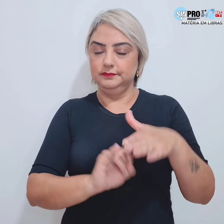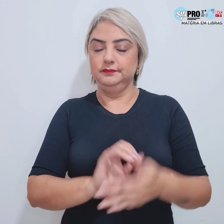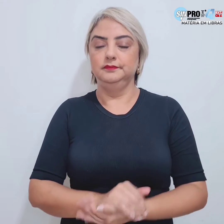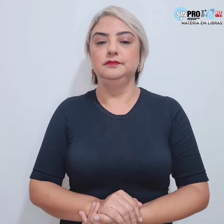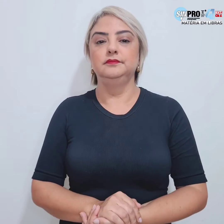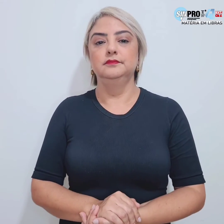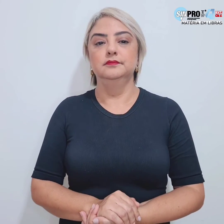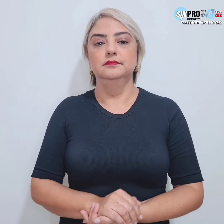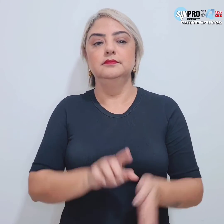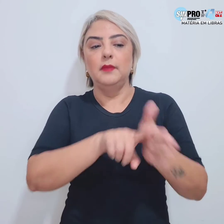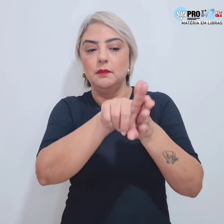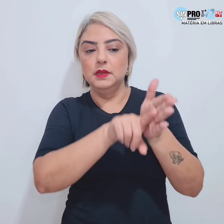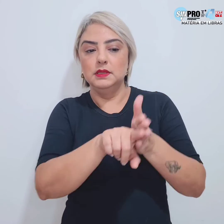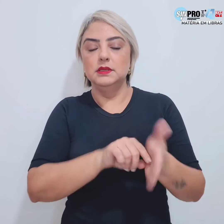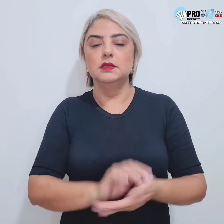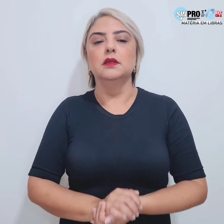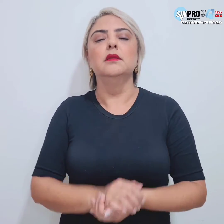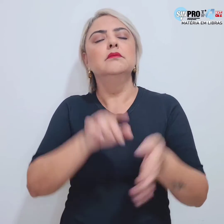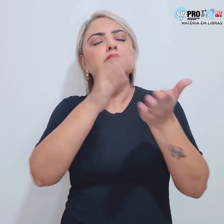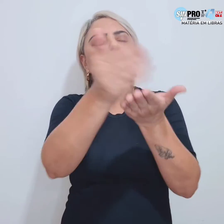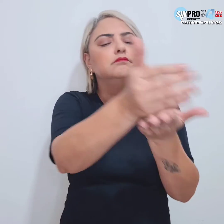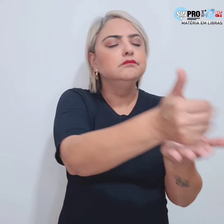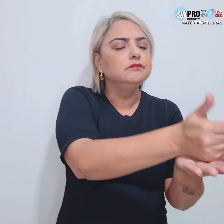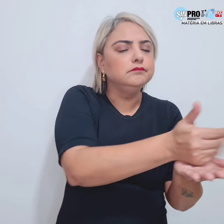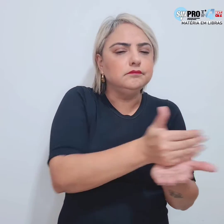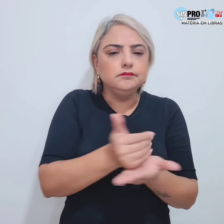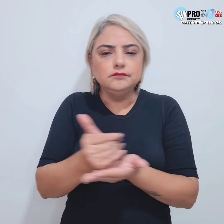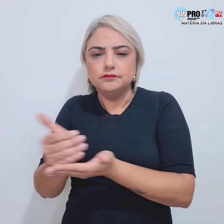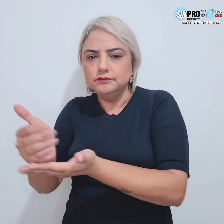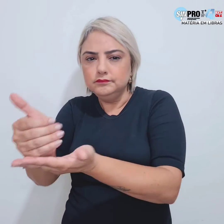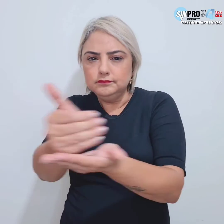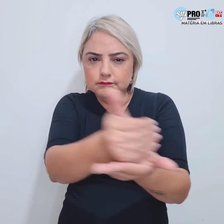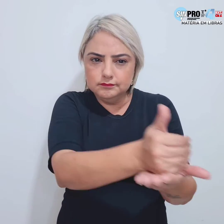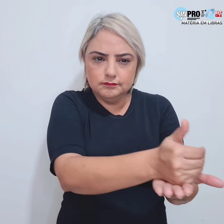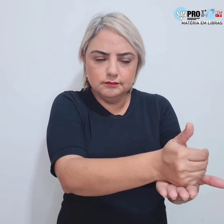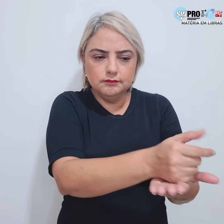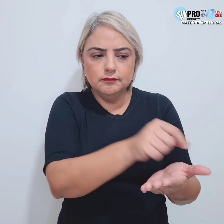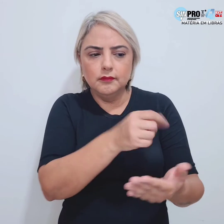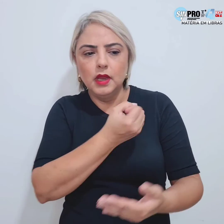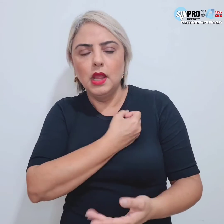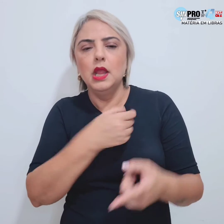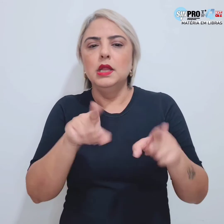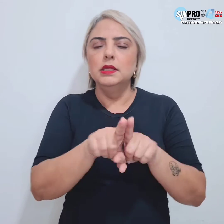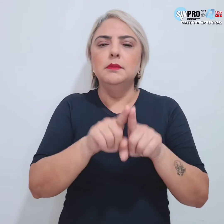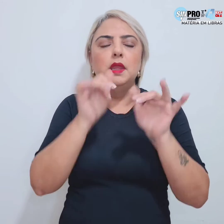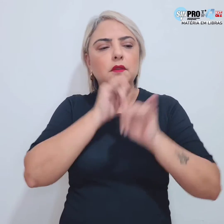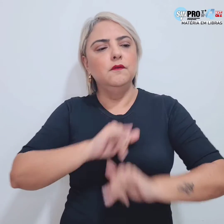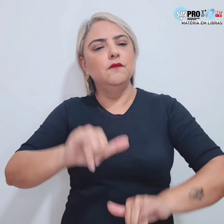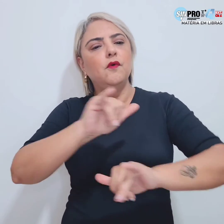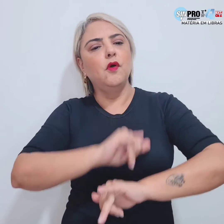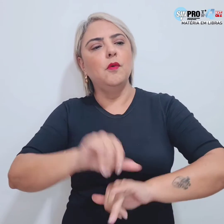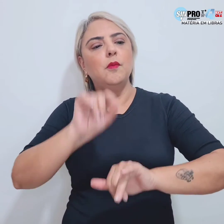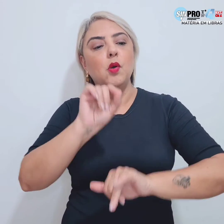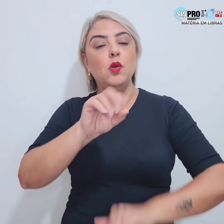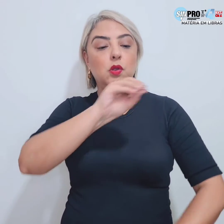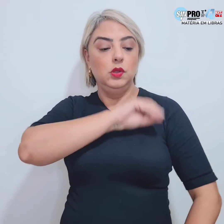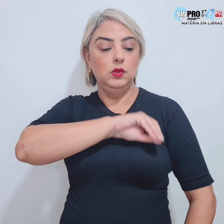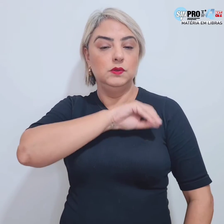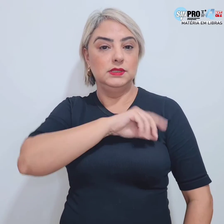O levantamento do Instituto Locomotiva também informou que a renda da classe